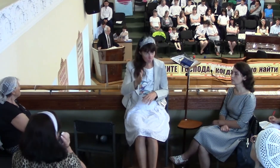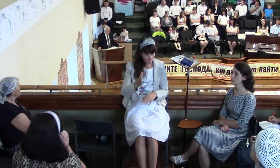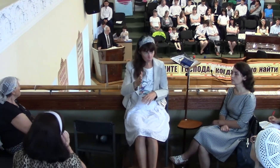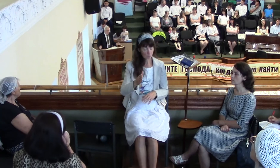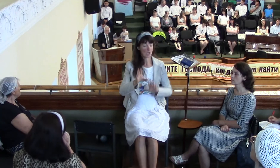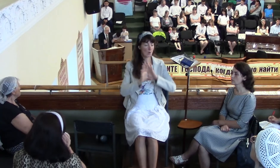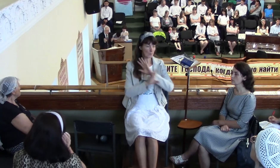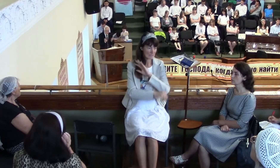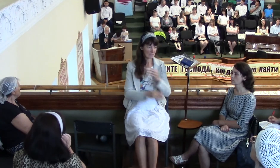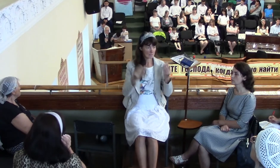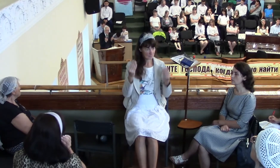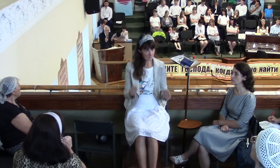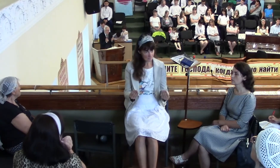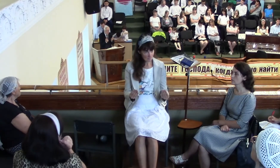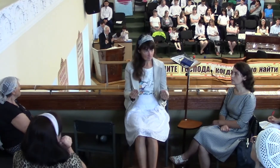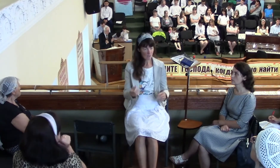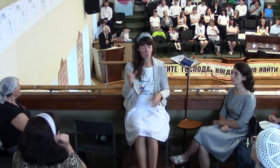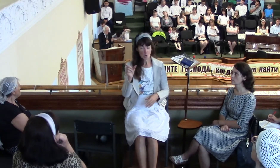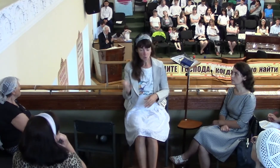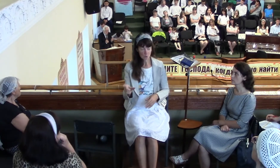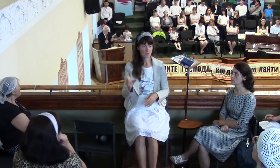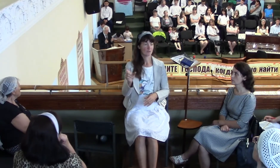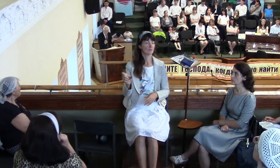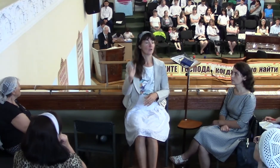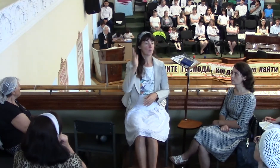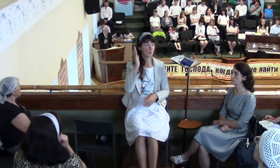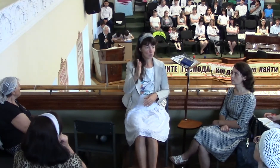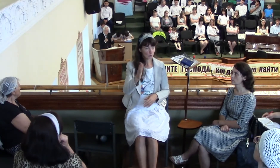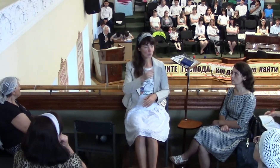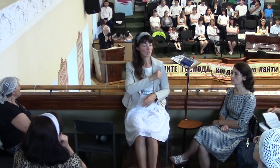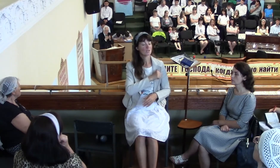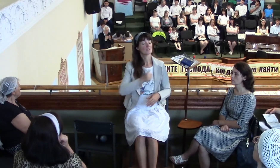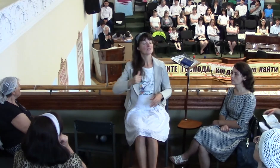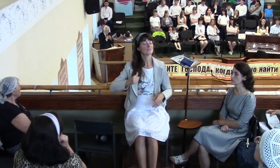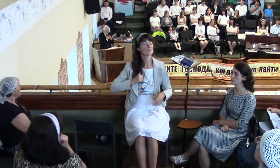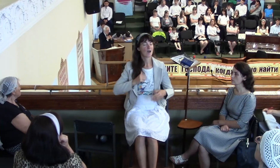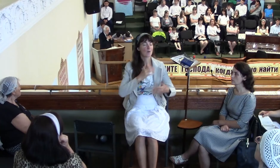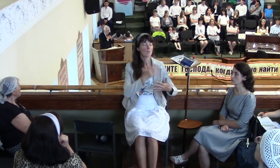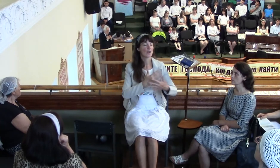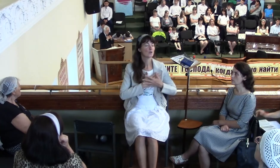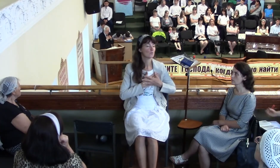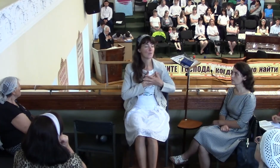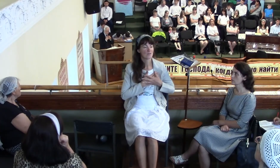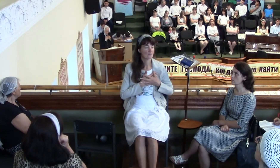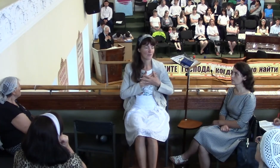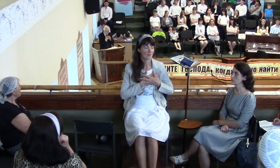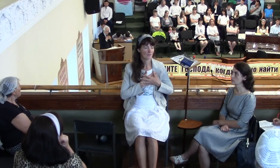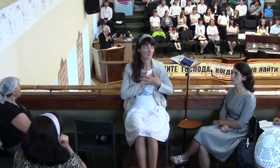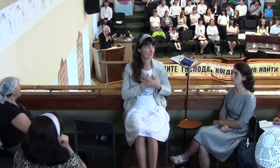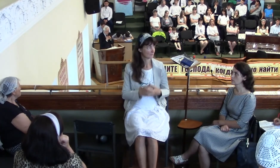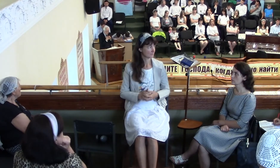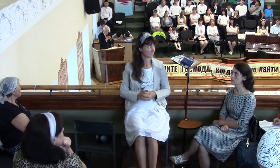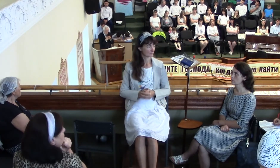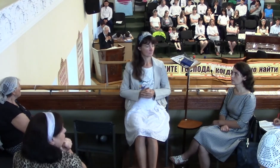тяжкие, ибо люди будут самолюбивы. Друзья, влюбленность в себя, любить себя